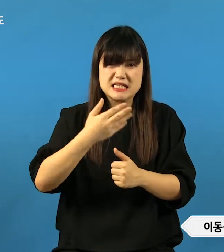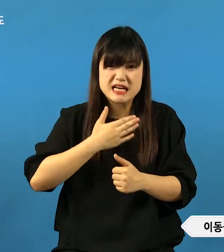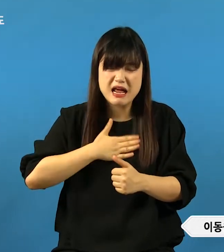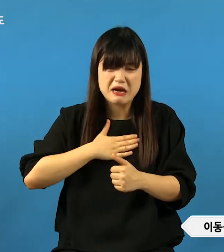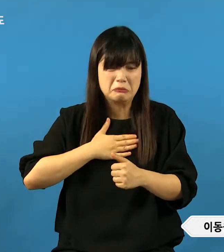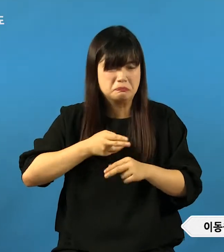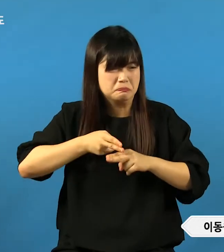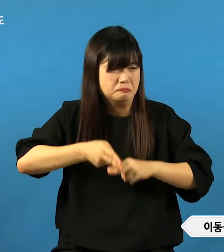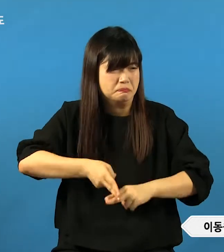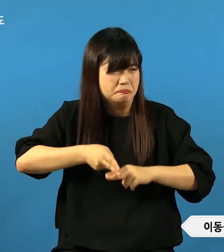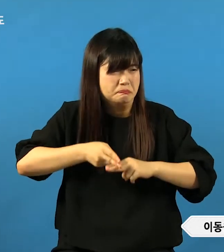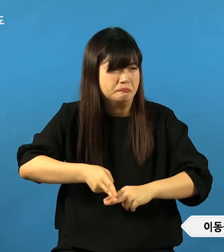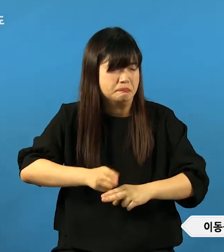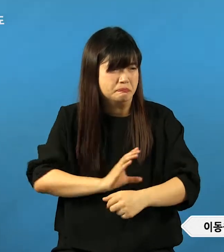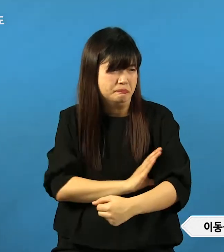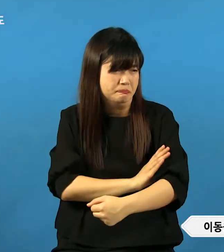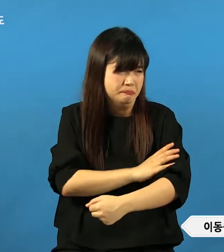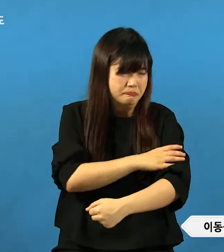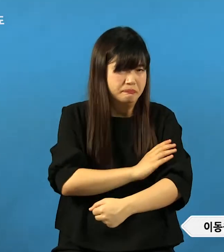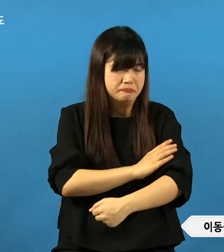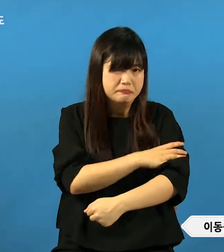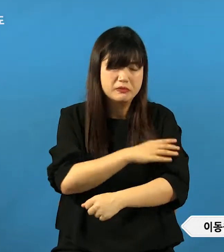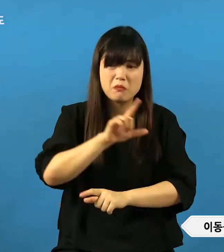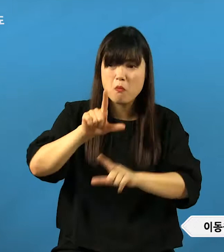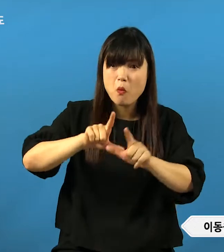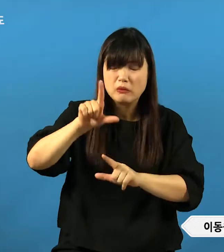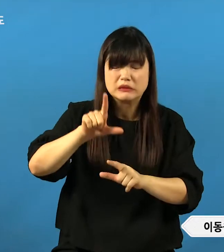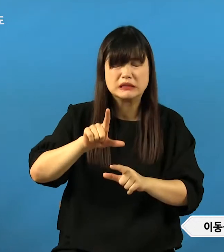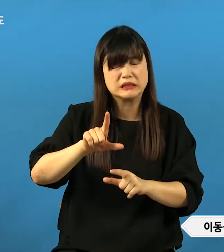현장을 가슴 아픈 마음으로 지켜보고 있습니다.